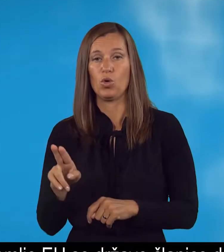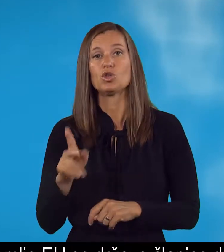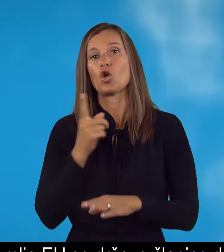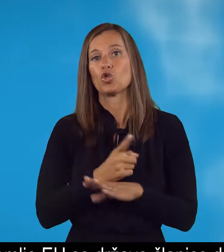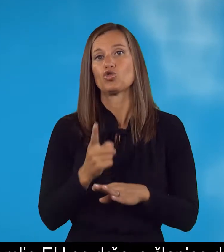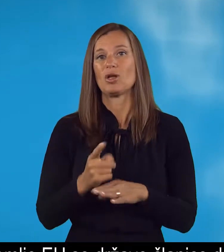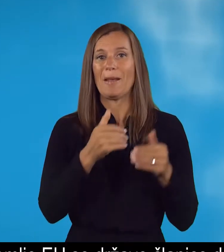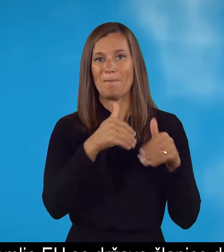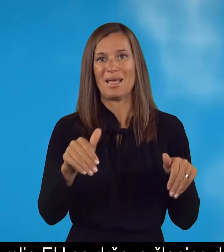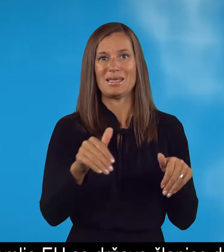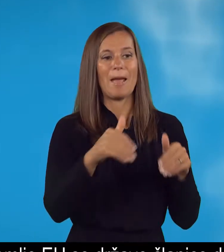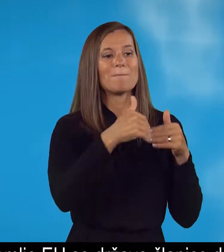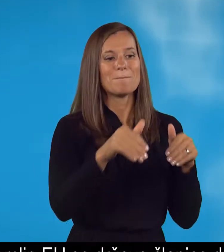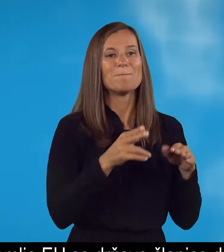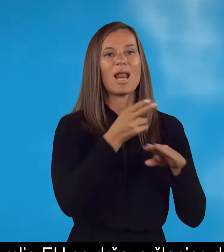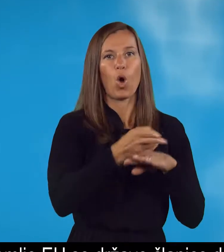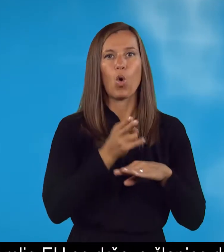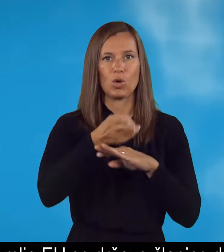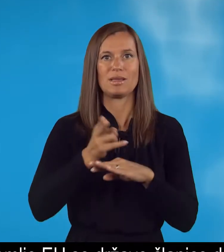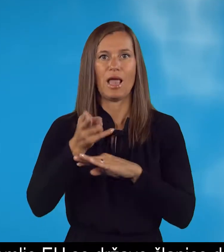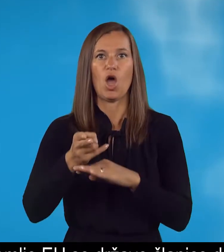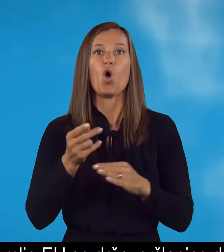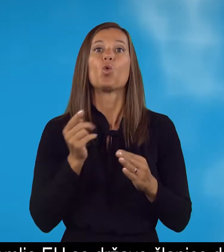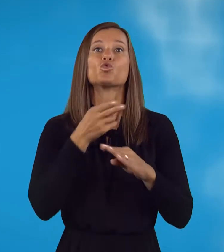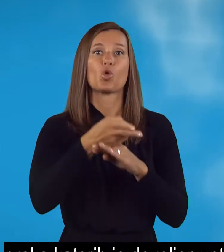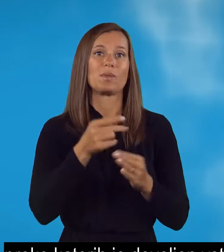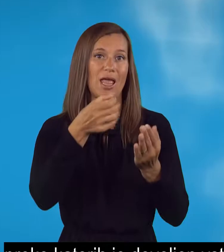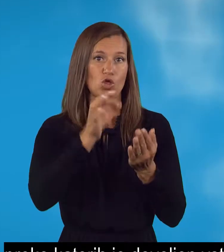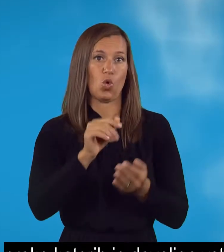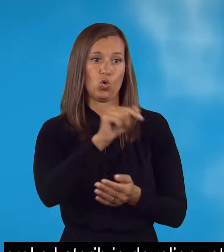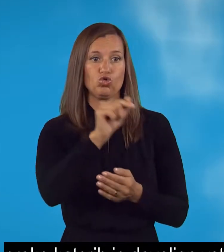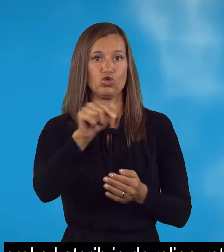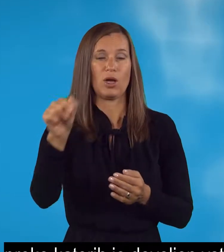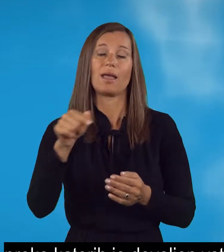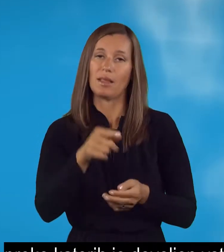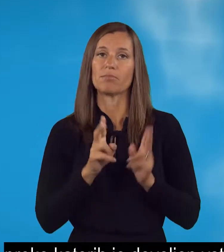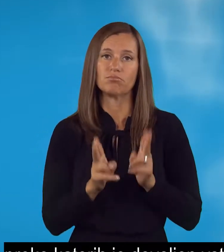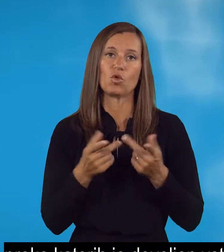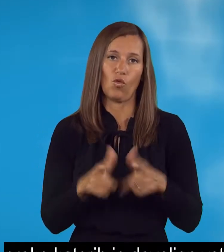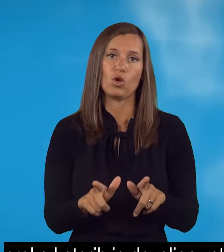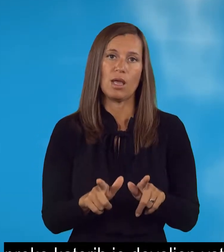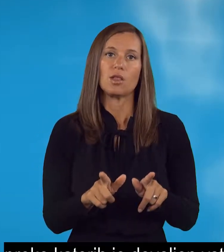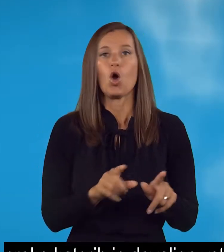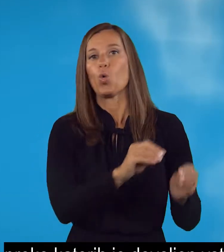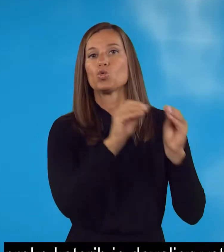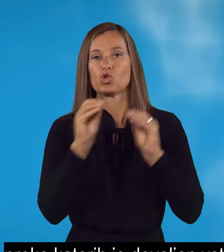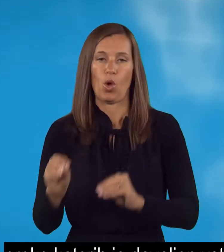določile mejne prehode, vstopne točke, preko katerih je dovoljen vstop živali na njihovo ozemlje.